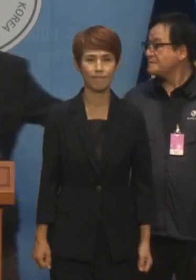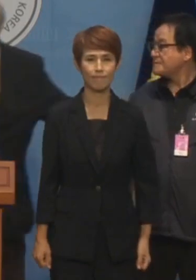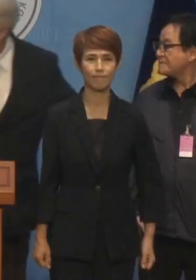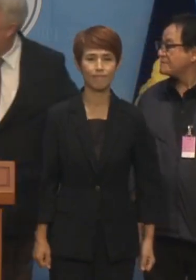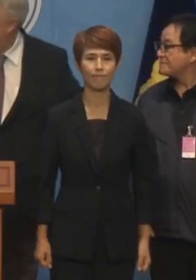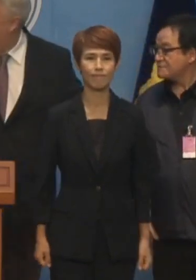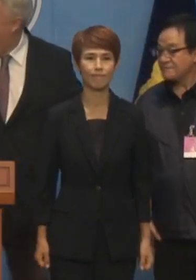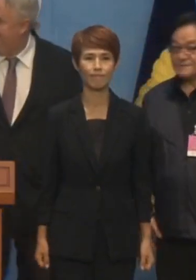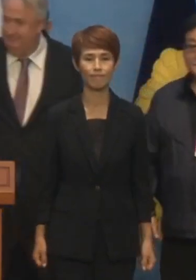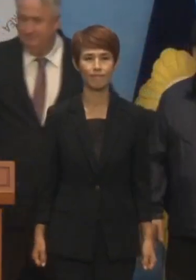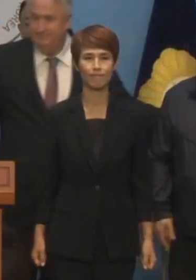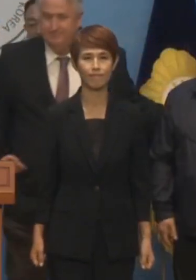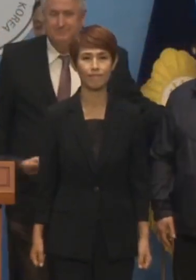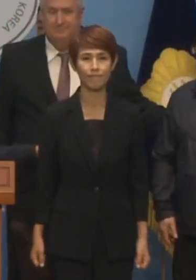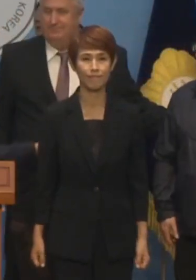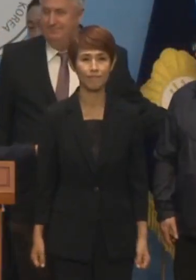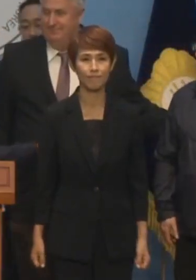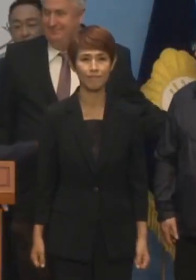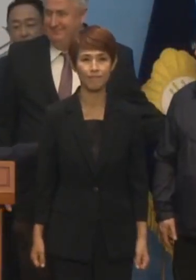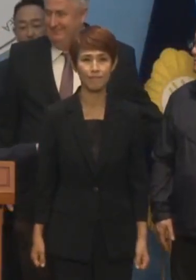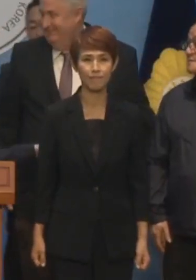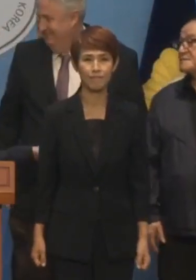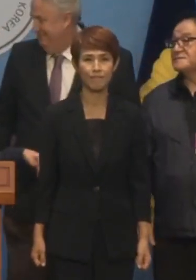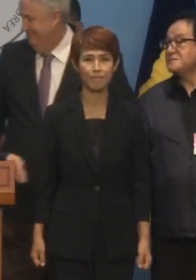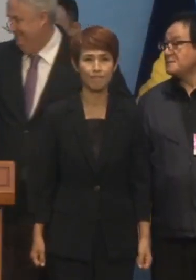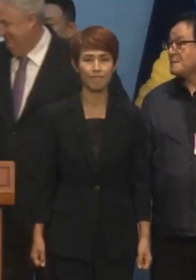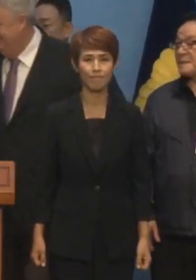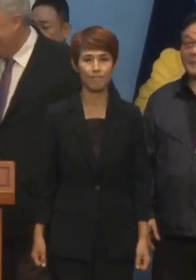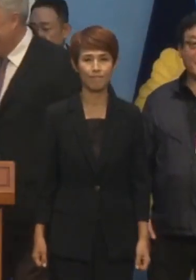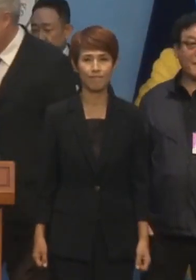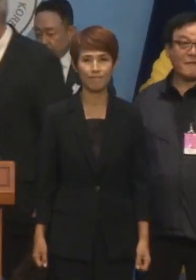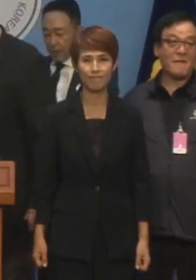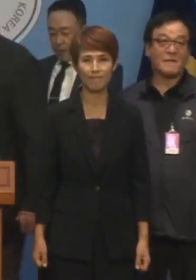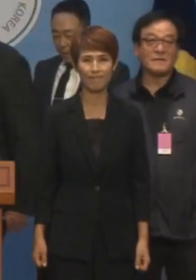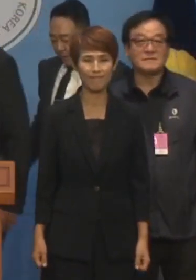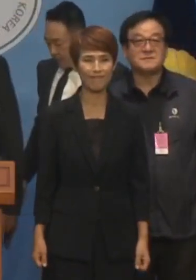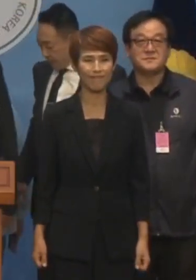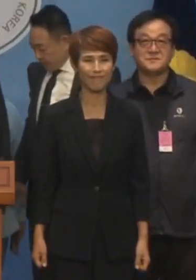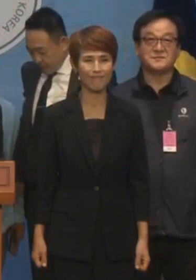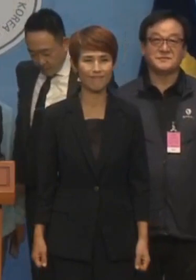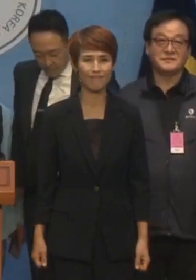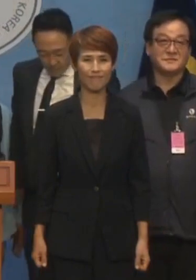저쪽 이쪽 가. 아니 너무 가시면은 예.